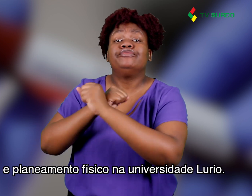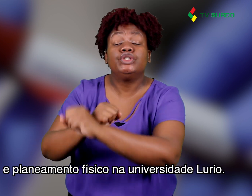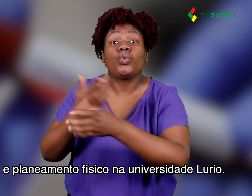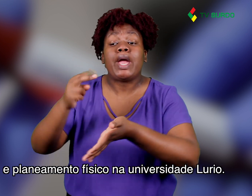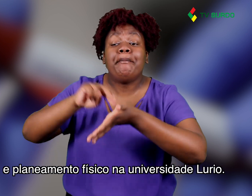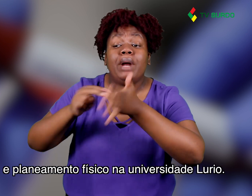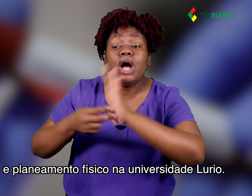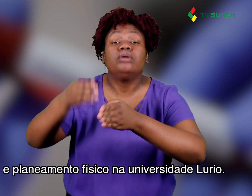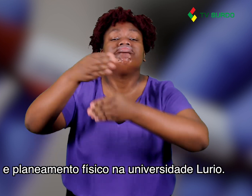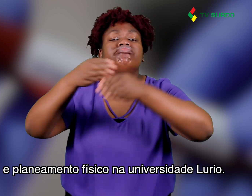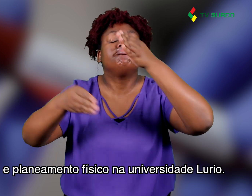físico na Universidade de Lúrio.